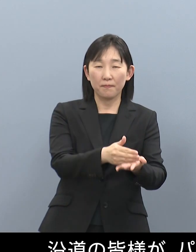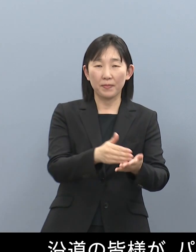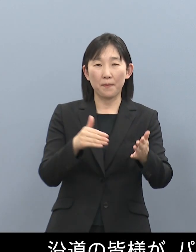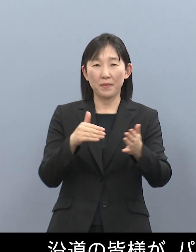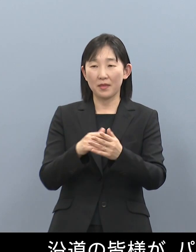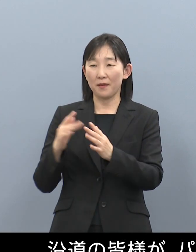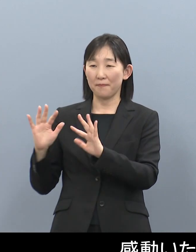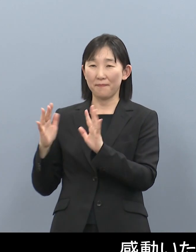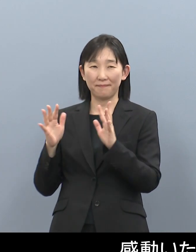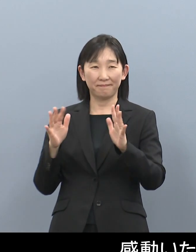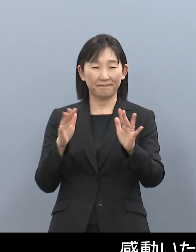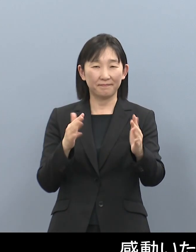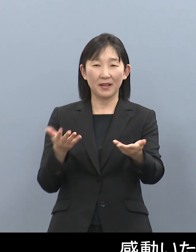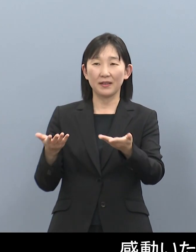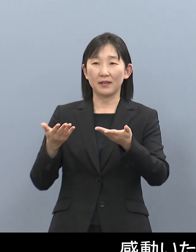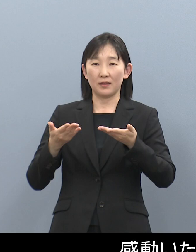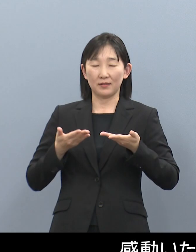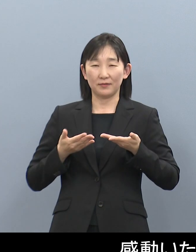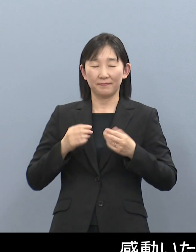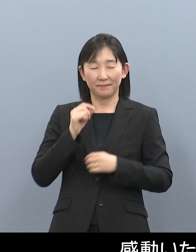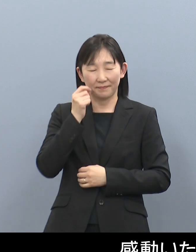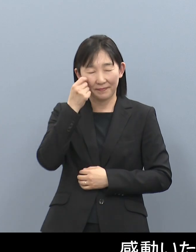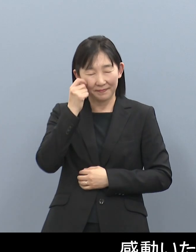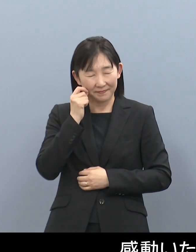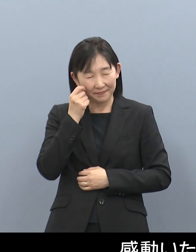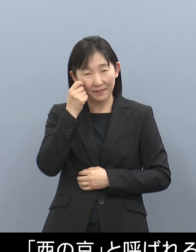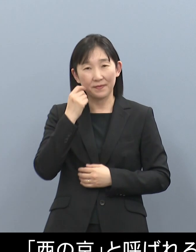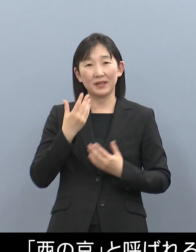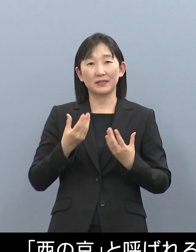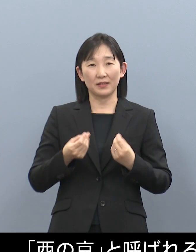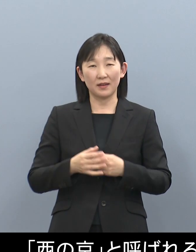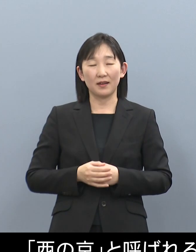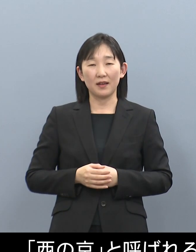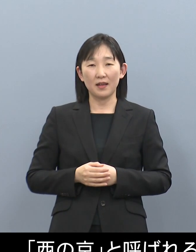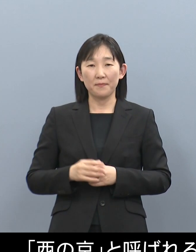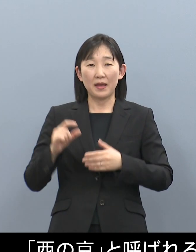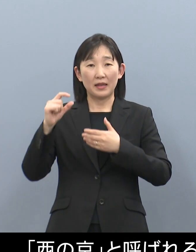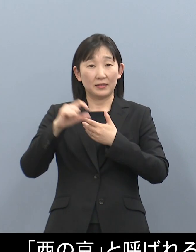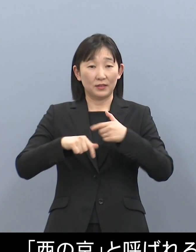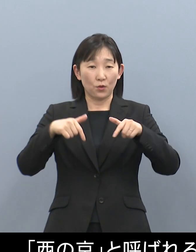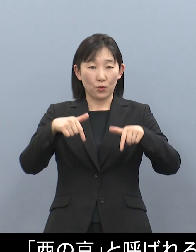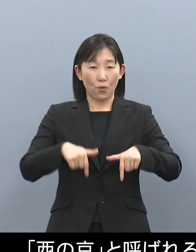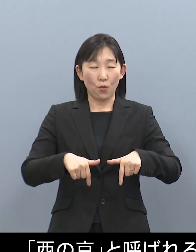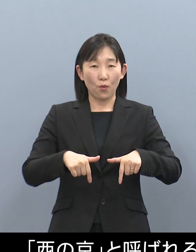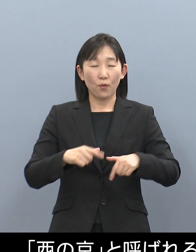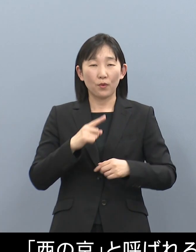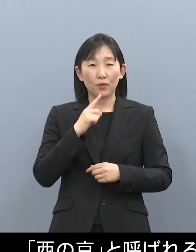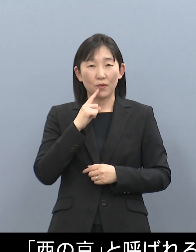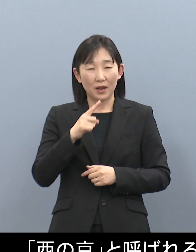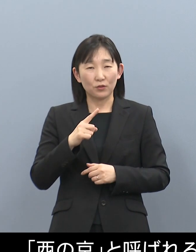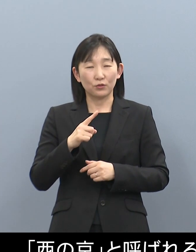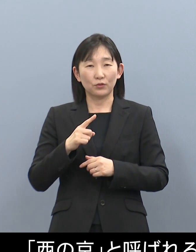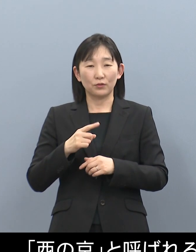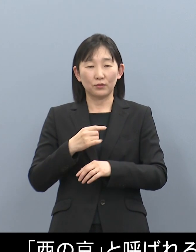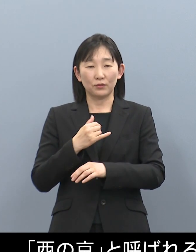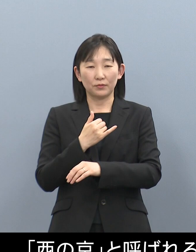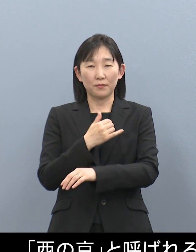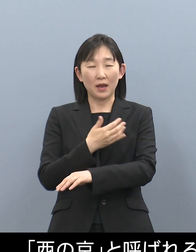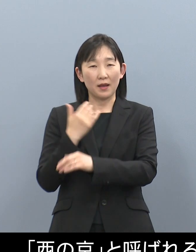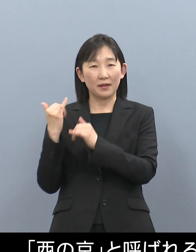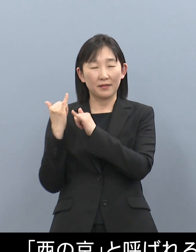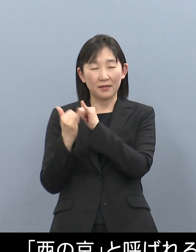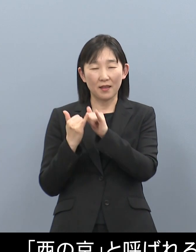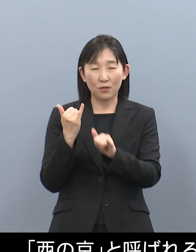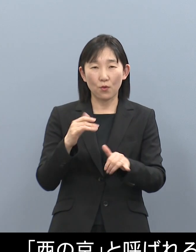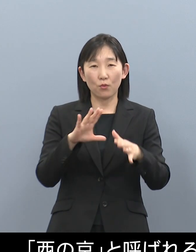りにしまして感動いたしたところでございまして、西の京と呼ばれる歴史と伝統文化を有する山口の魅力